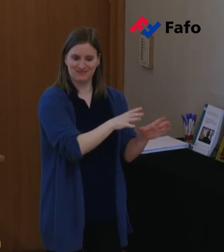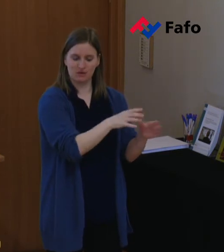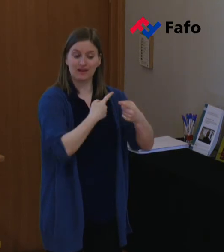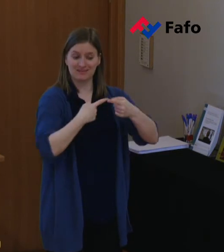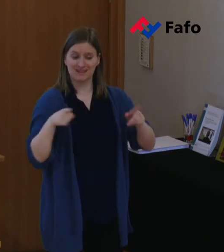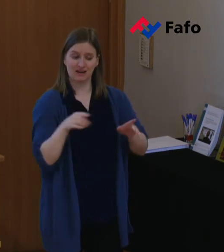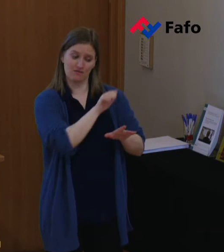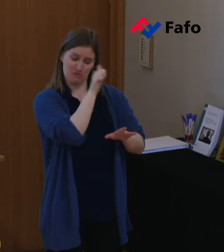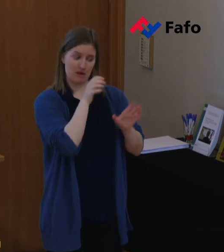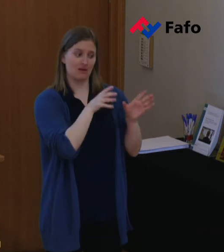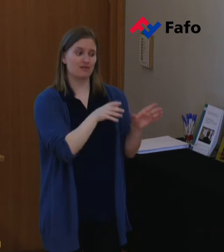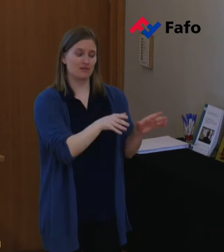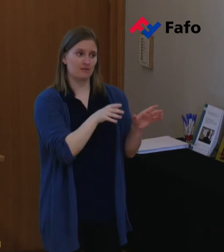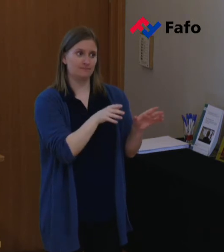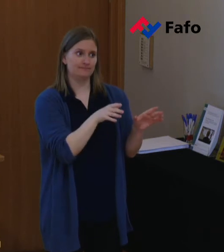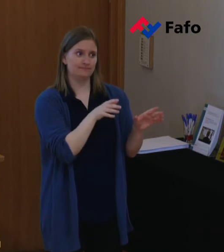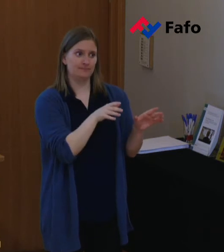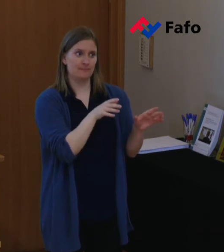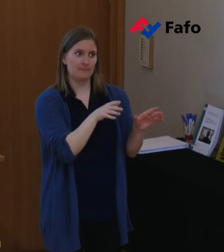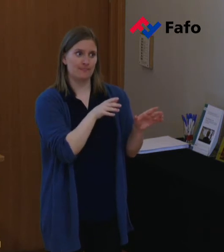i Bergen så har man